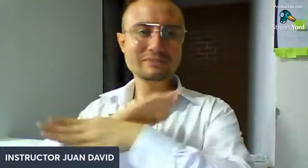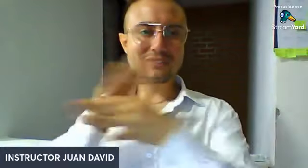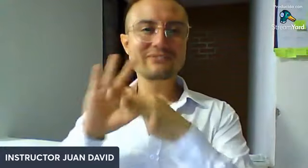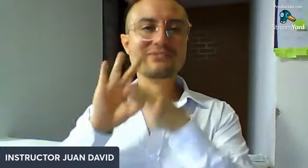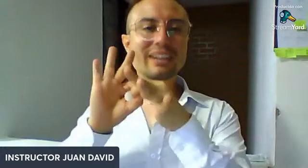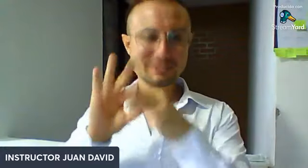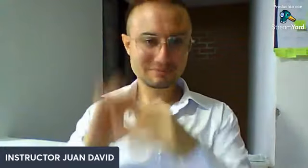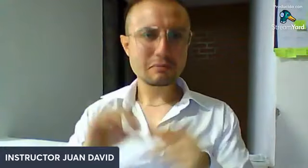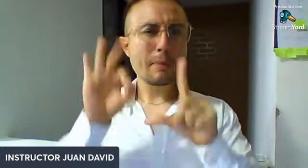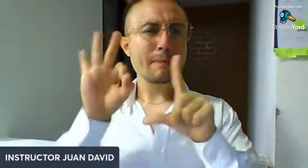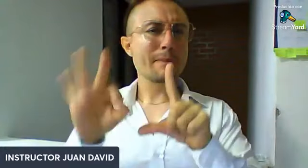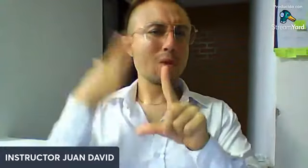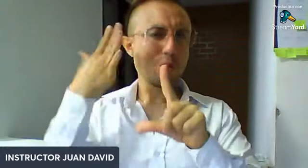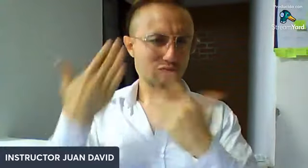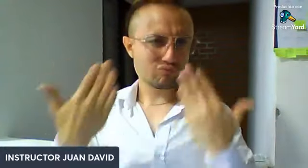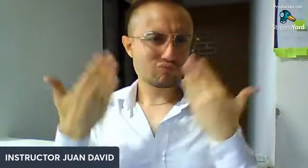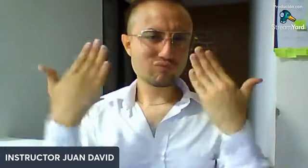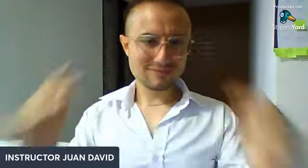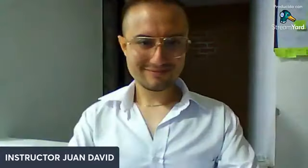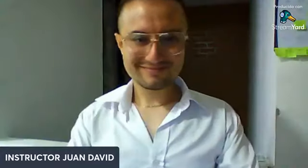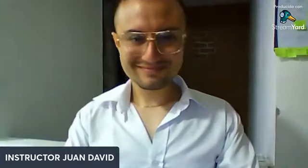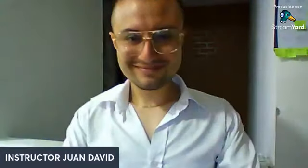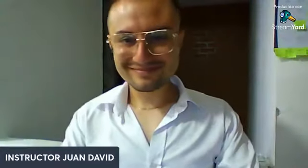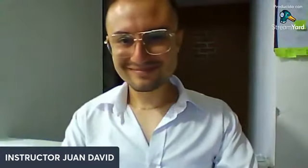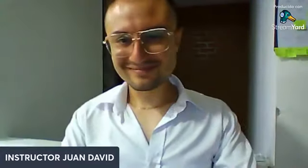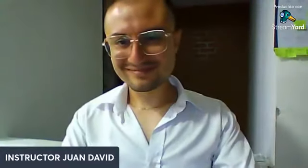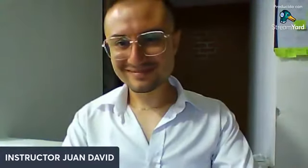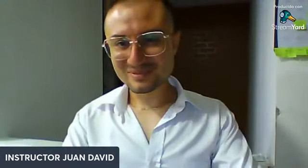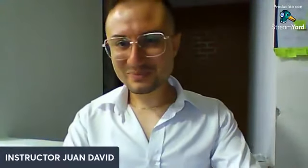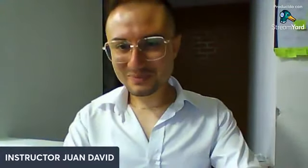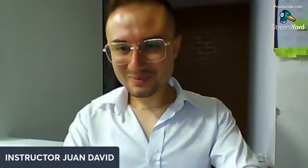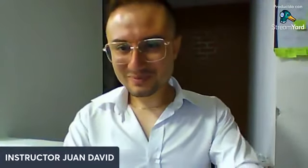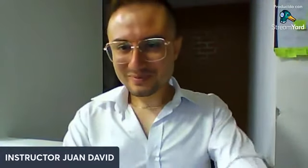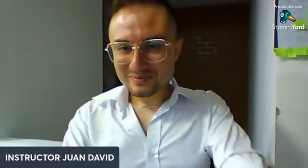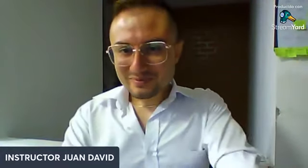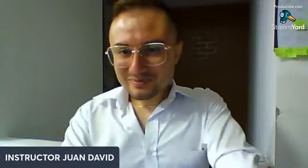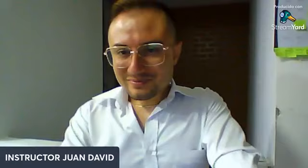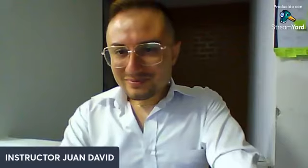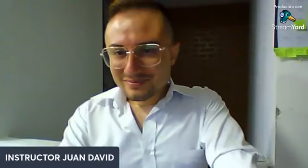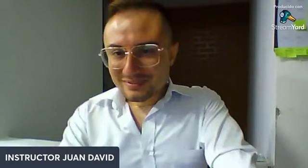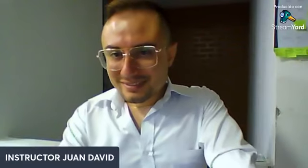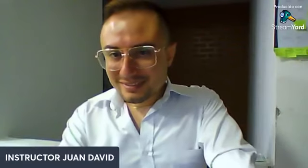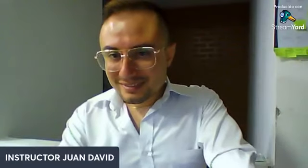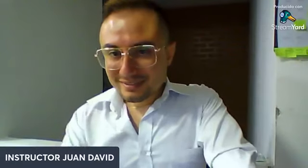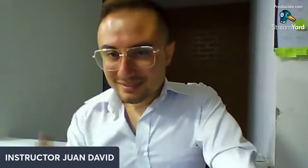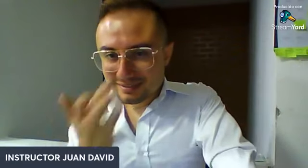tener unos presaberes, pero ellos allá pues te evalúan para saber en qué nivel comienzas.